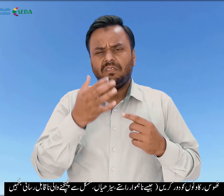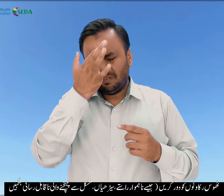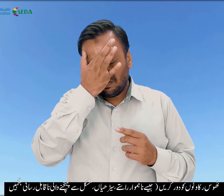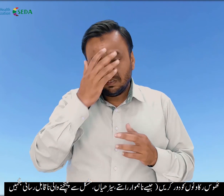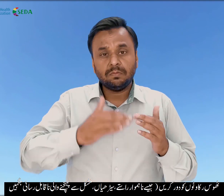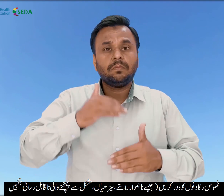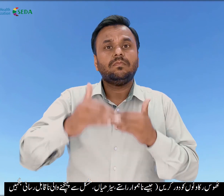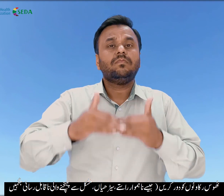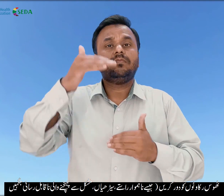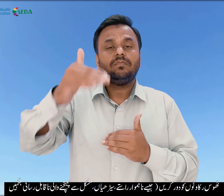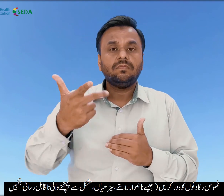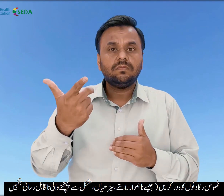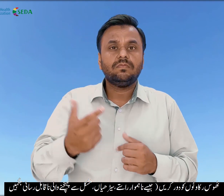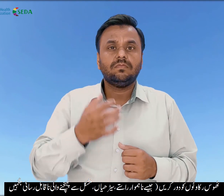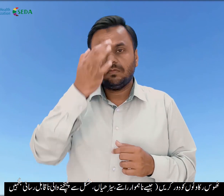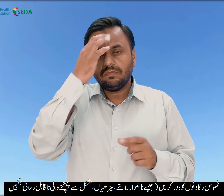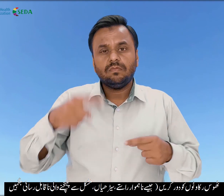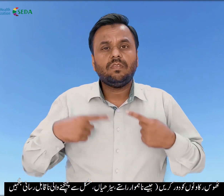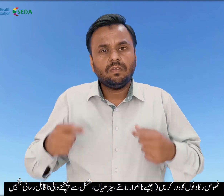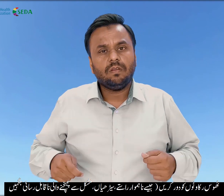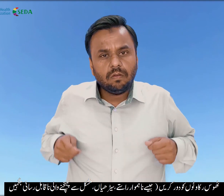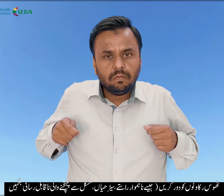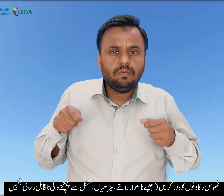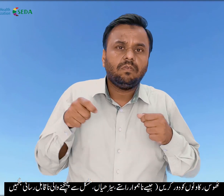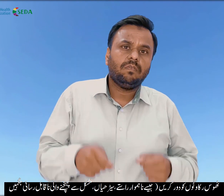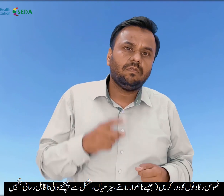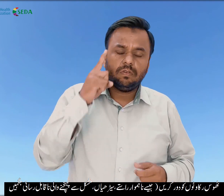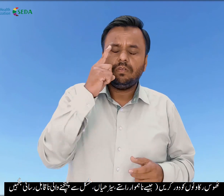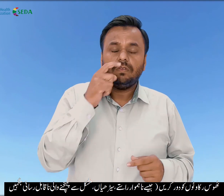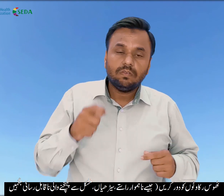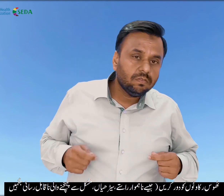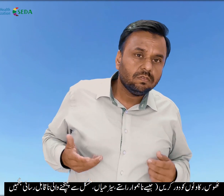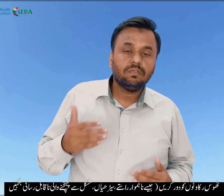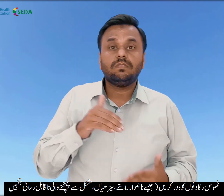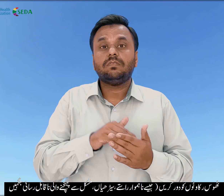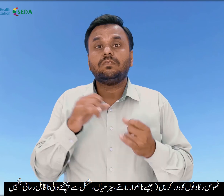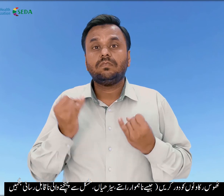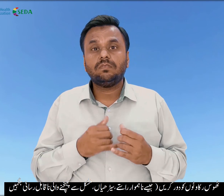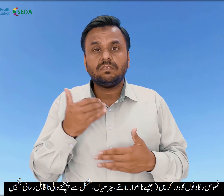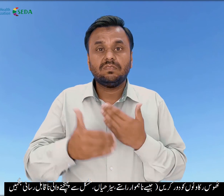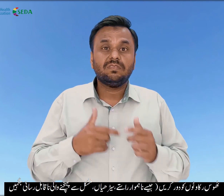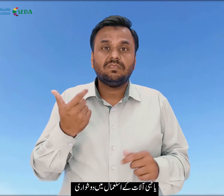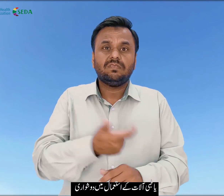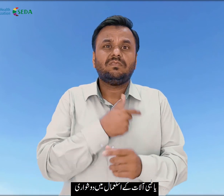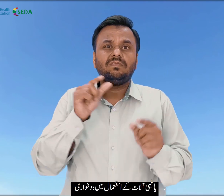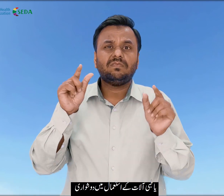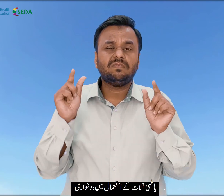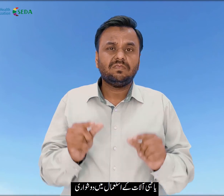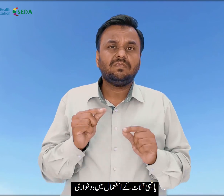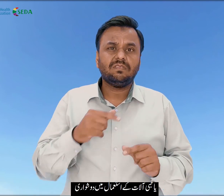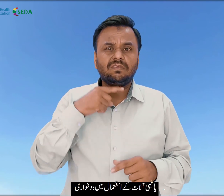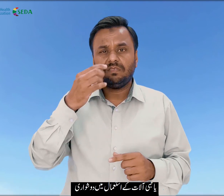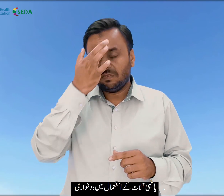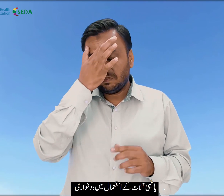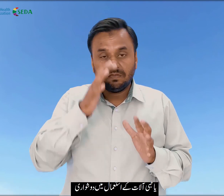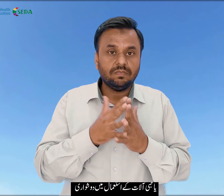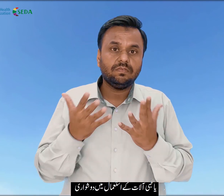راستے، سیڑھیاں، مشکل سے پہنچنے والی ناقابل رسائی جگہیں یا طبی آلات کے استعمال میں